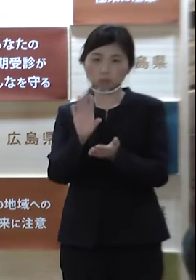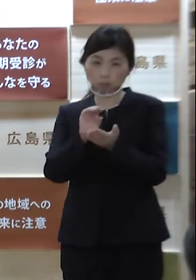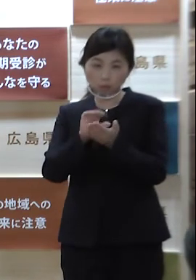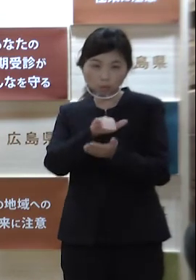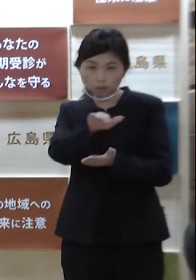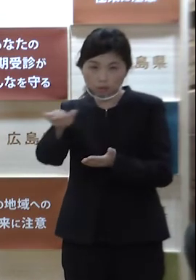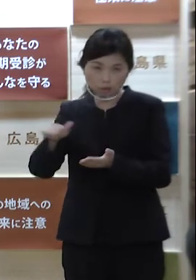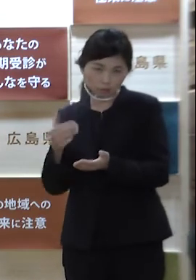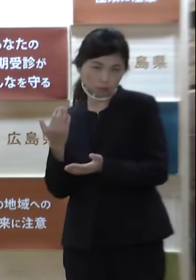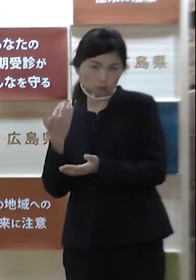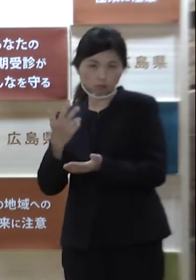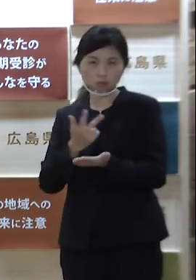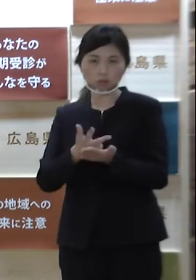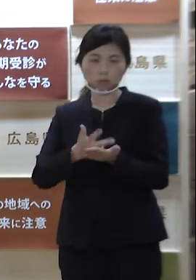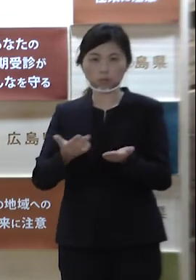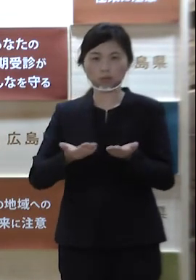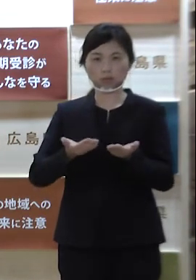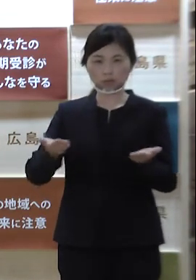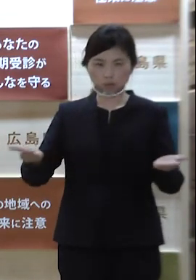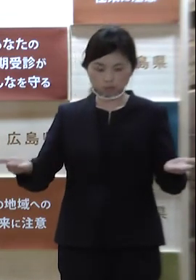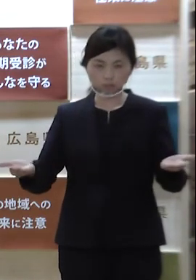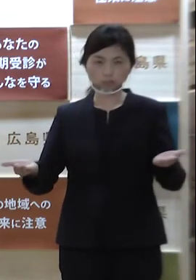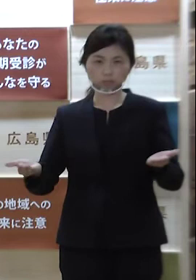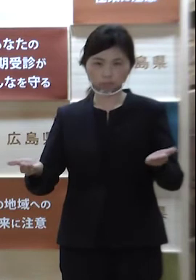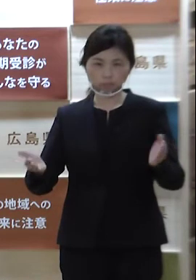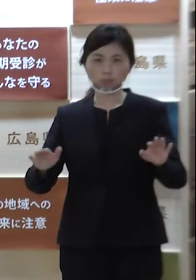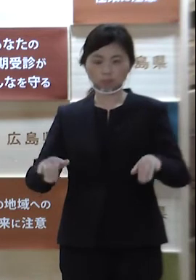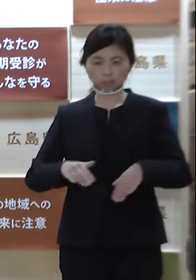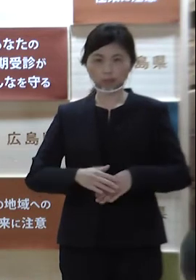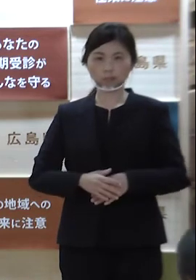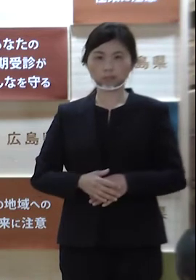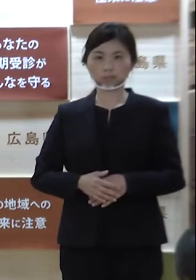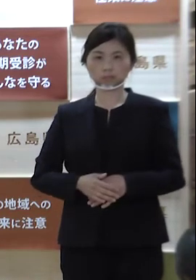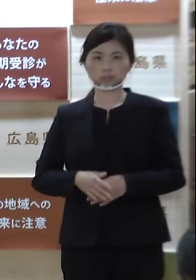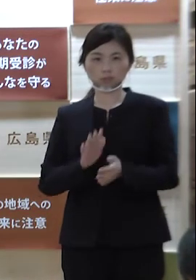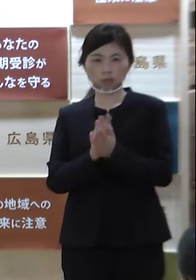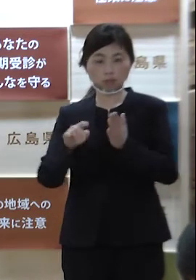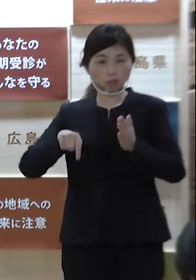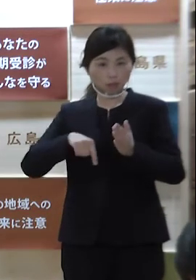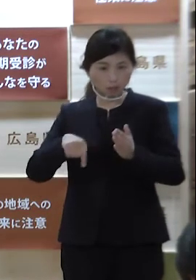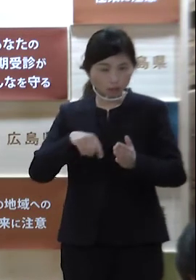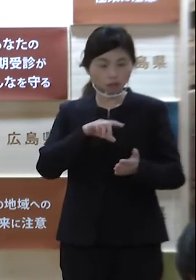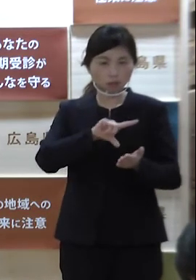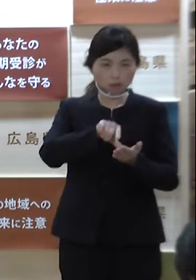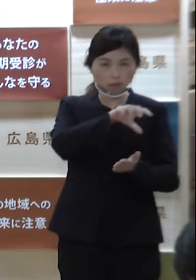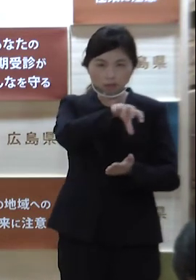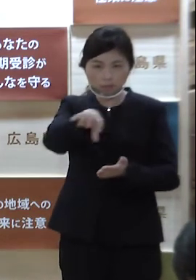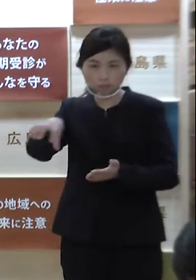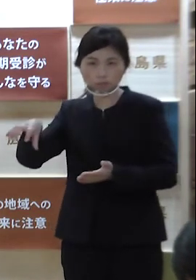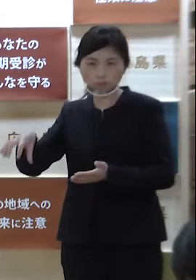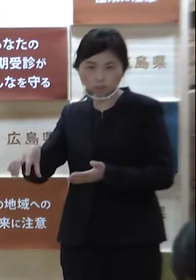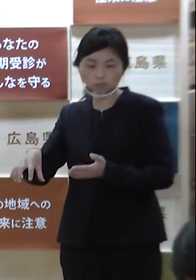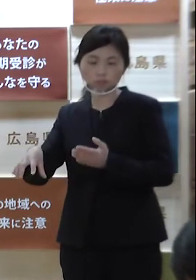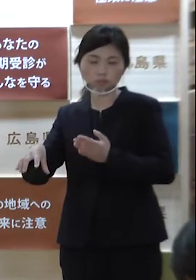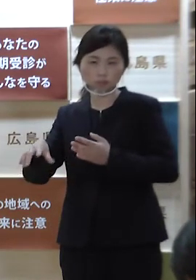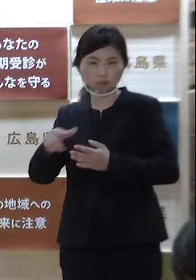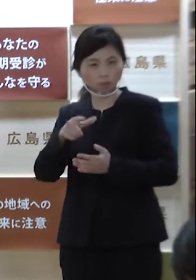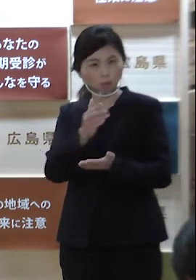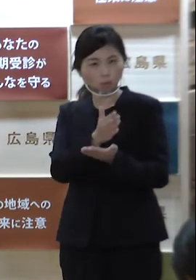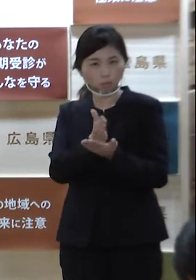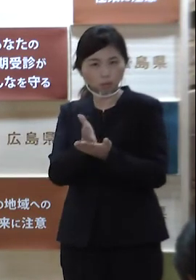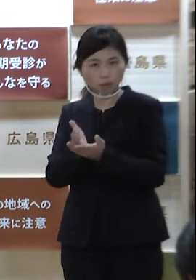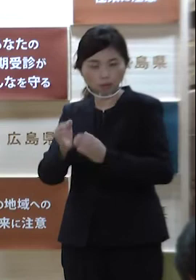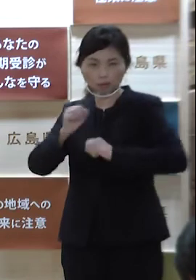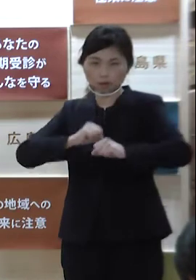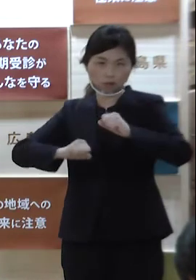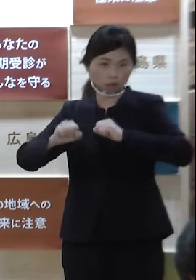日すでに資料提供させていただいているところでありますけれども、県内各地域のさまざまな分野で活躍をされている